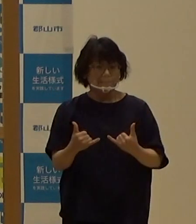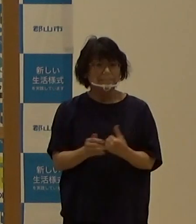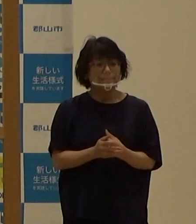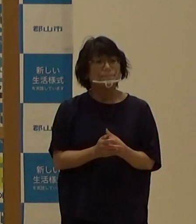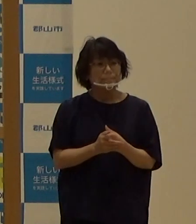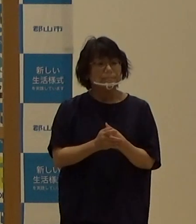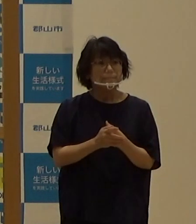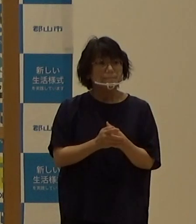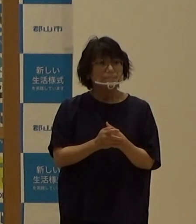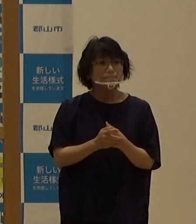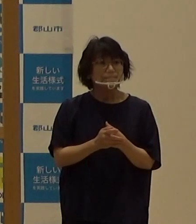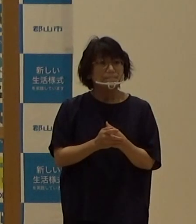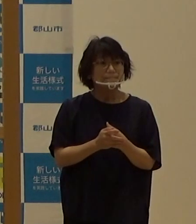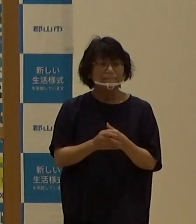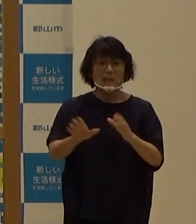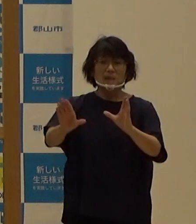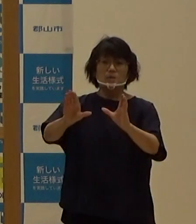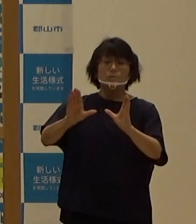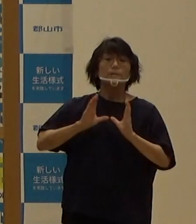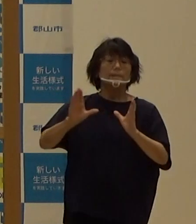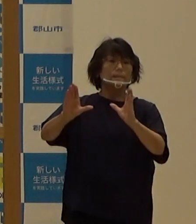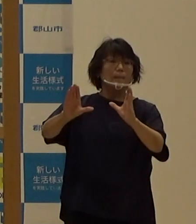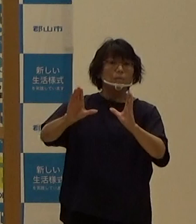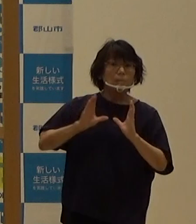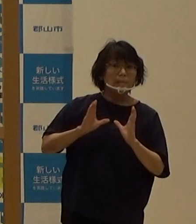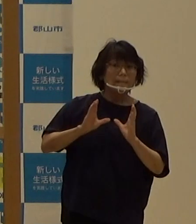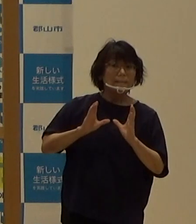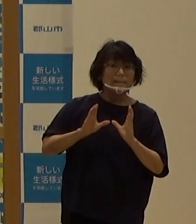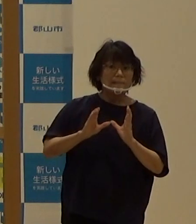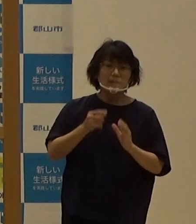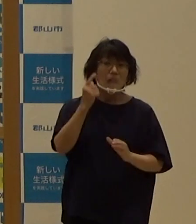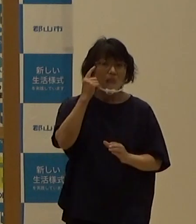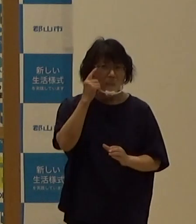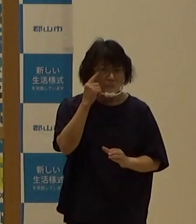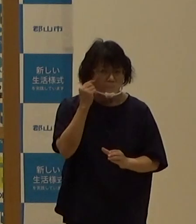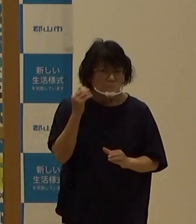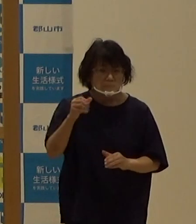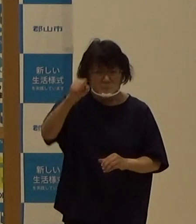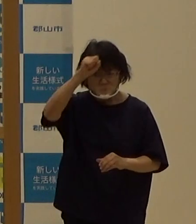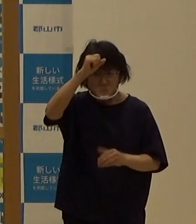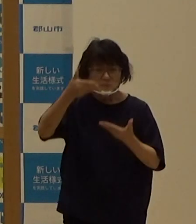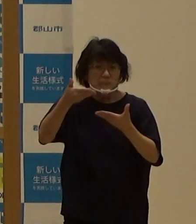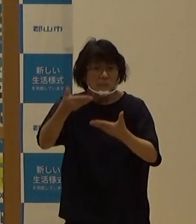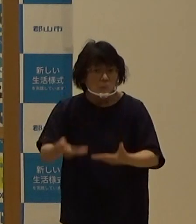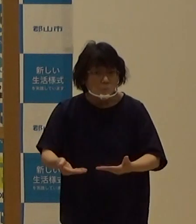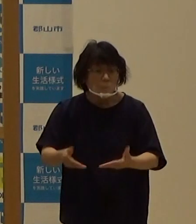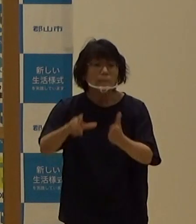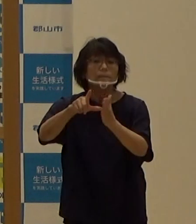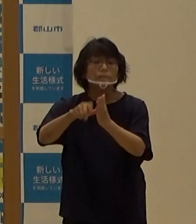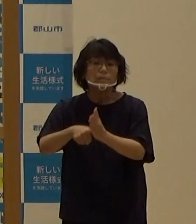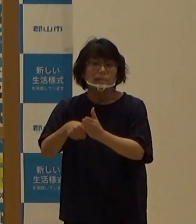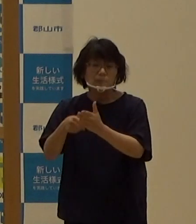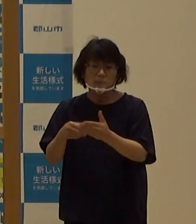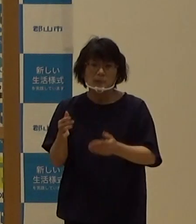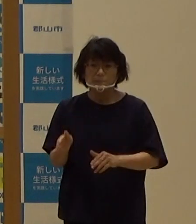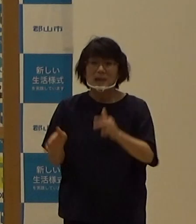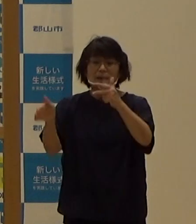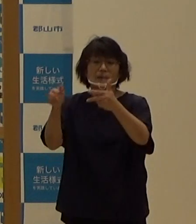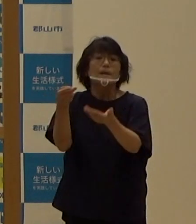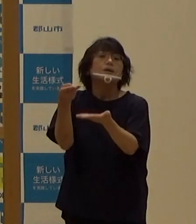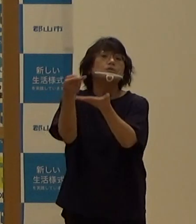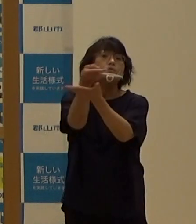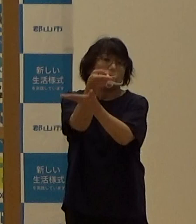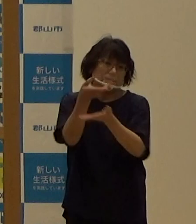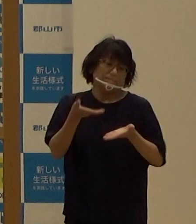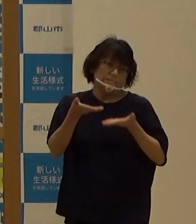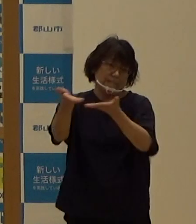めて、どんどん受け入れて、容体が悪いようであれば、そのまま、入院なり適切な医療機関に回すことにはなってますけれども、